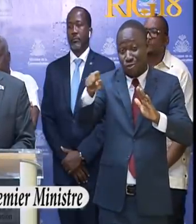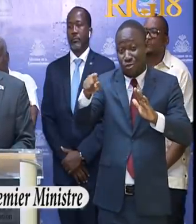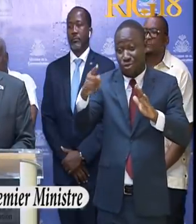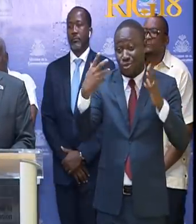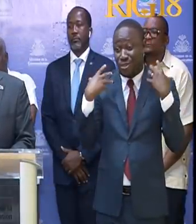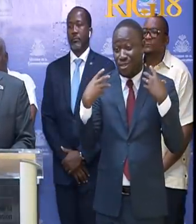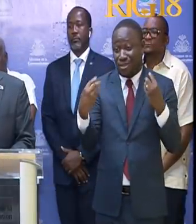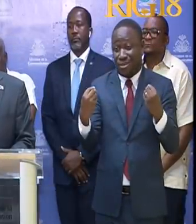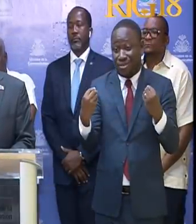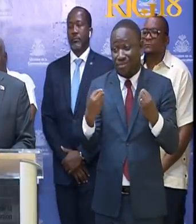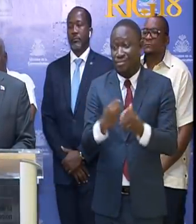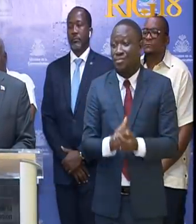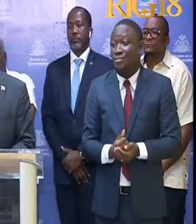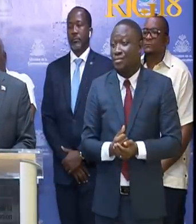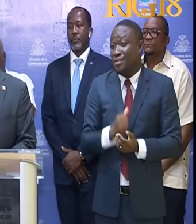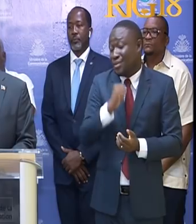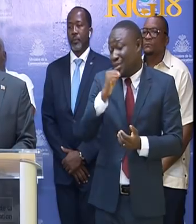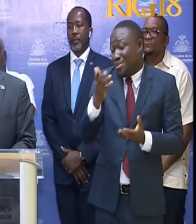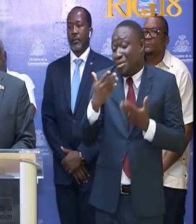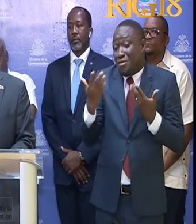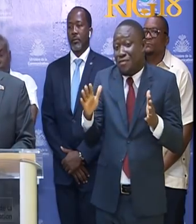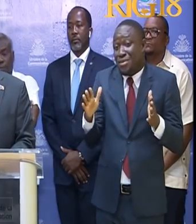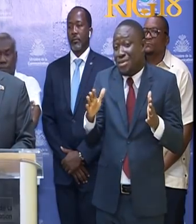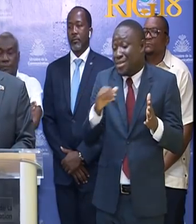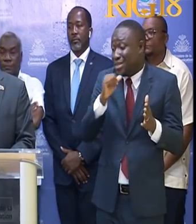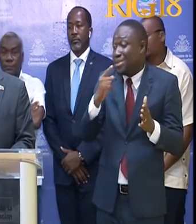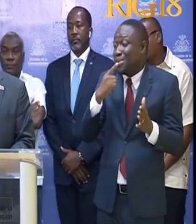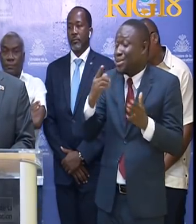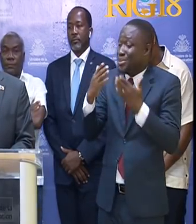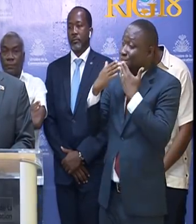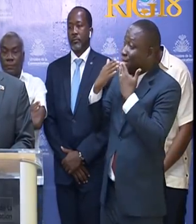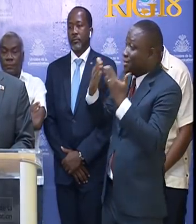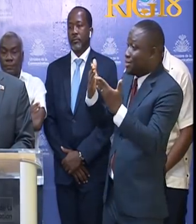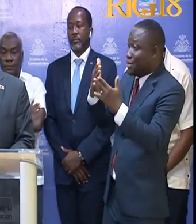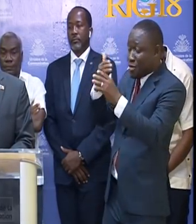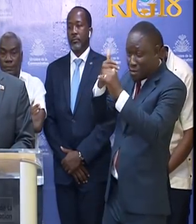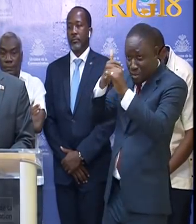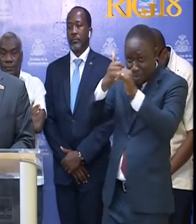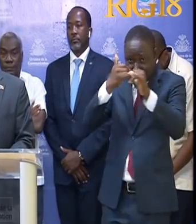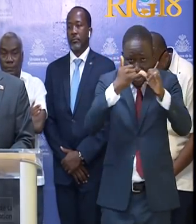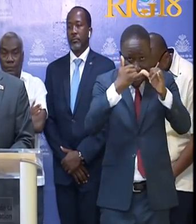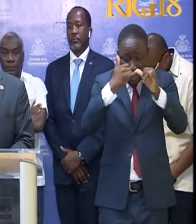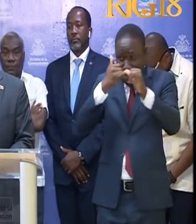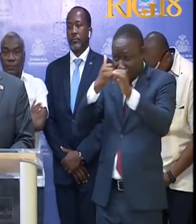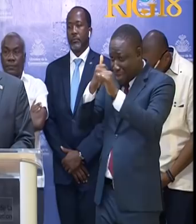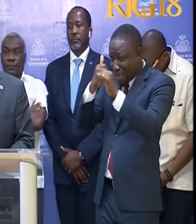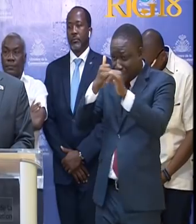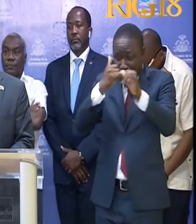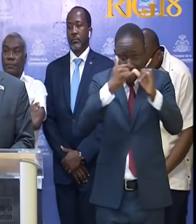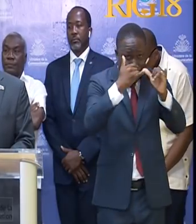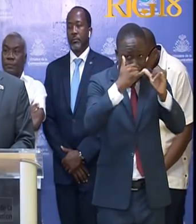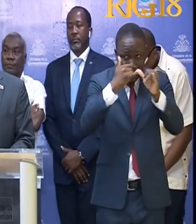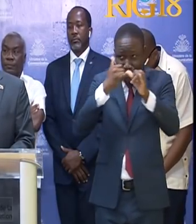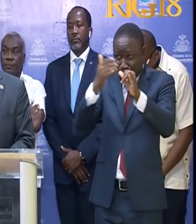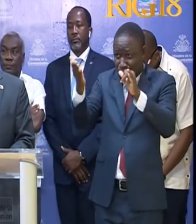Je ne saurais terminer sans remercier la presse, notre partenaire